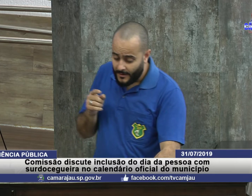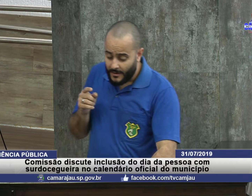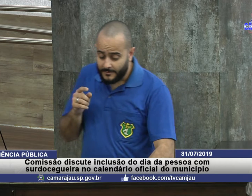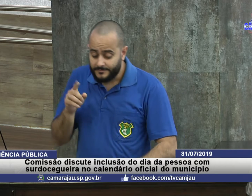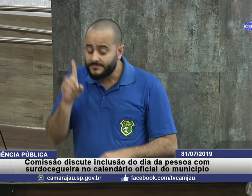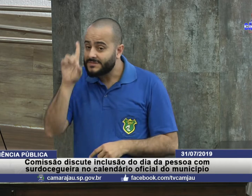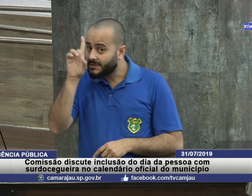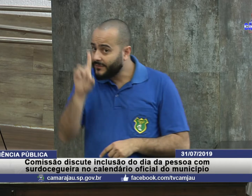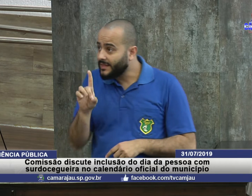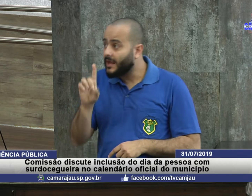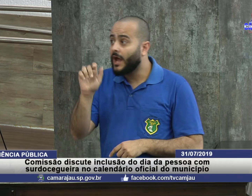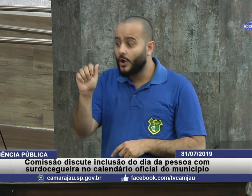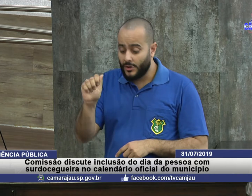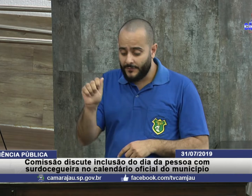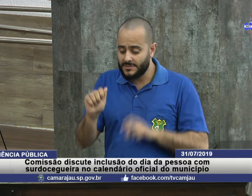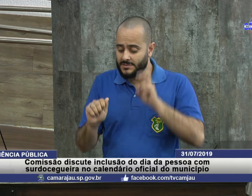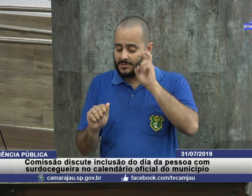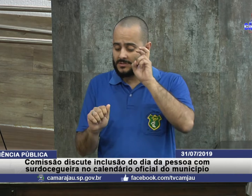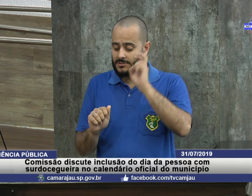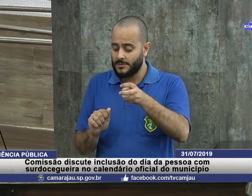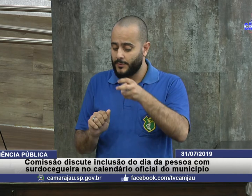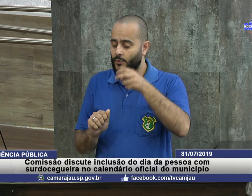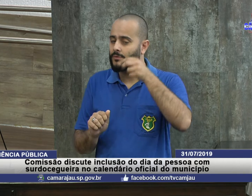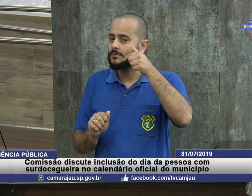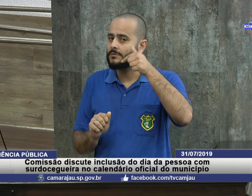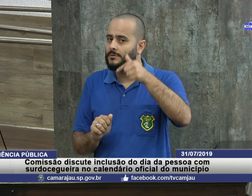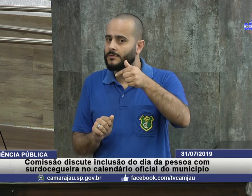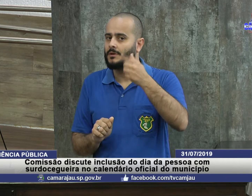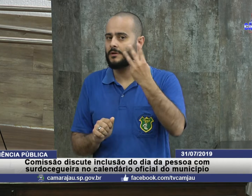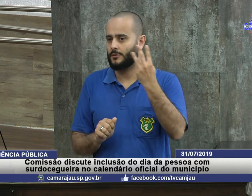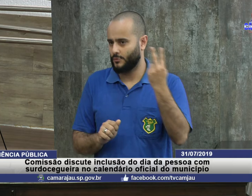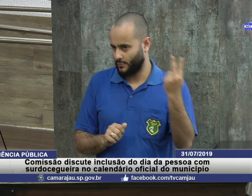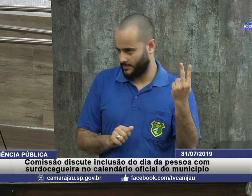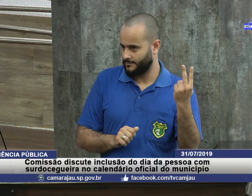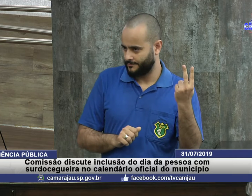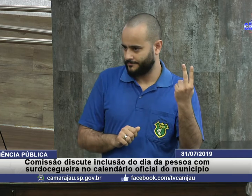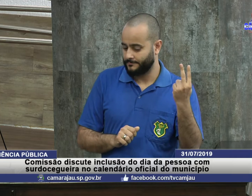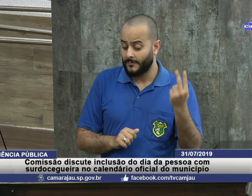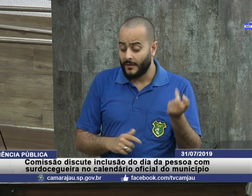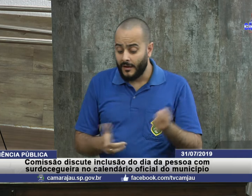Eu vou trazer alguns dados aqui referentes a Jaú.